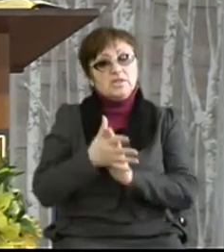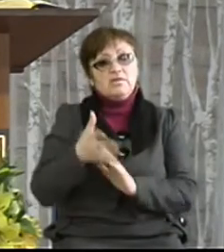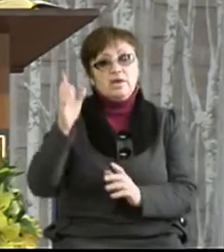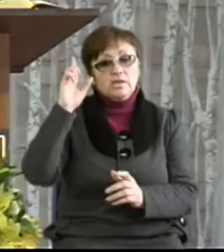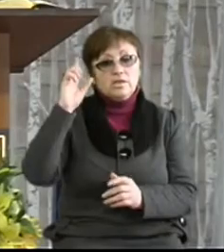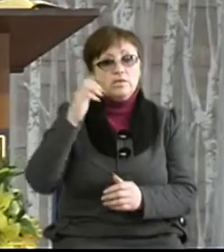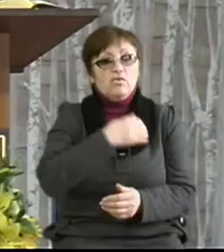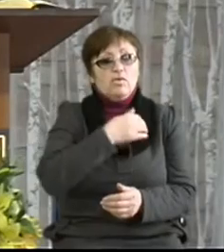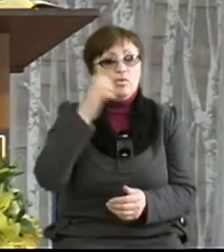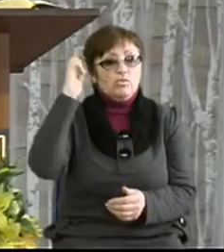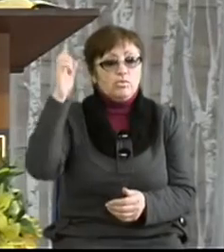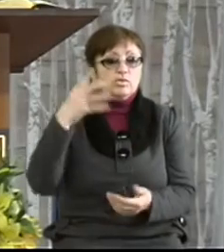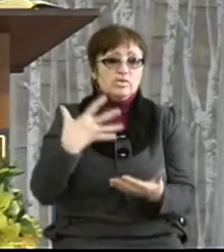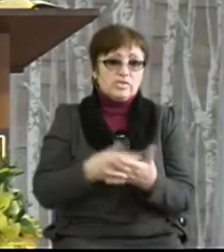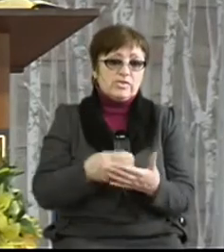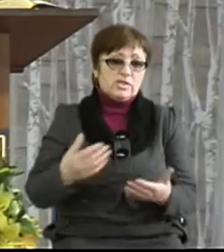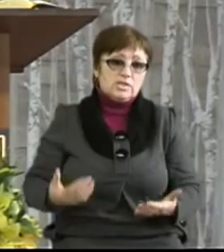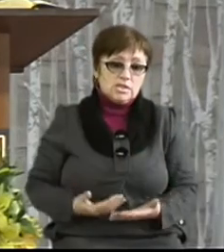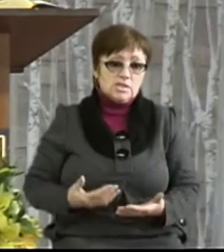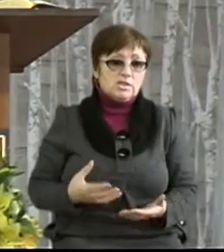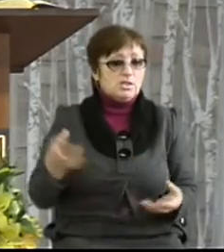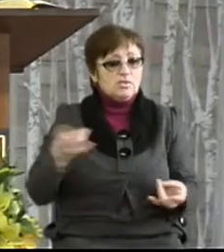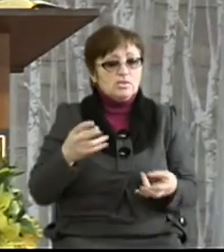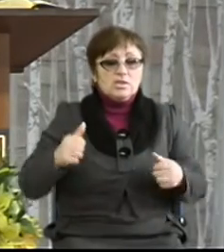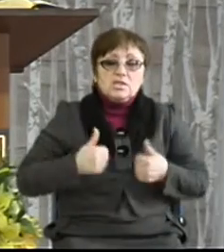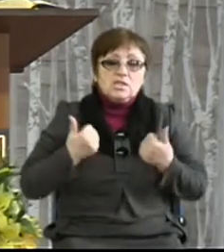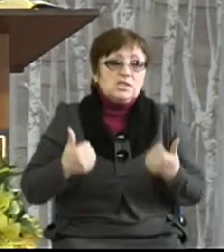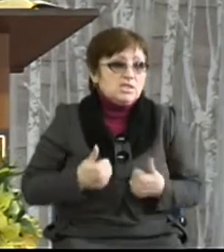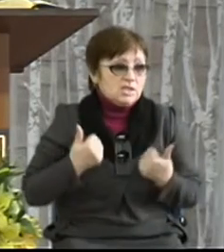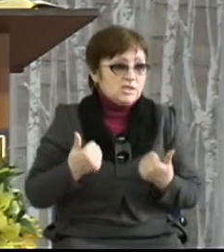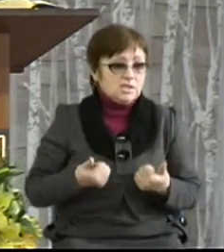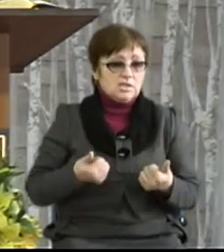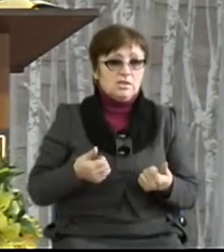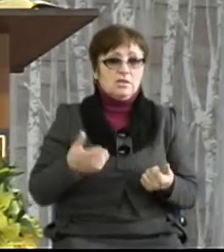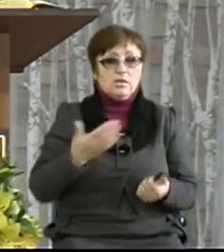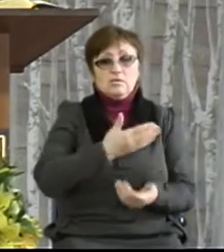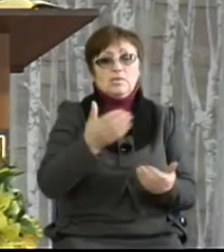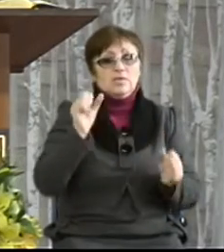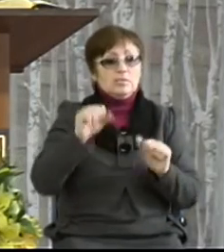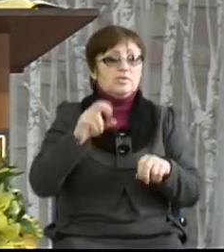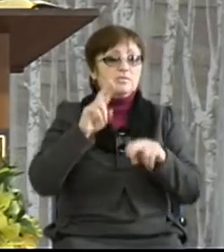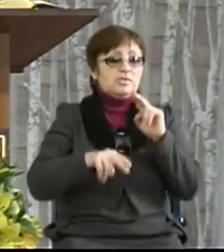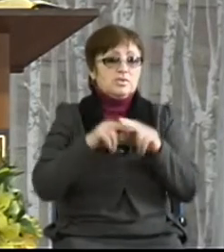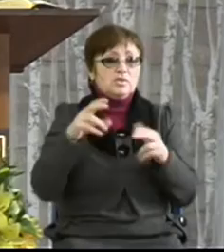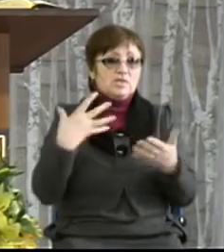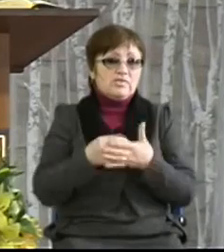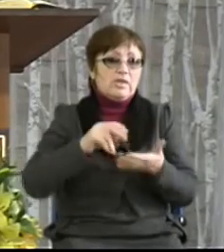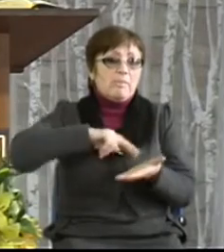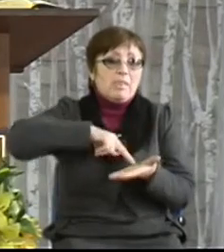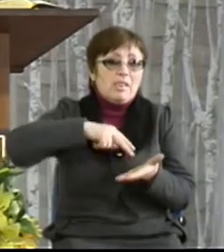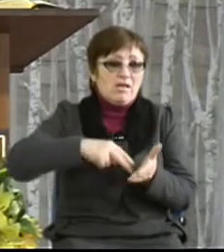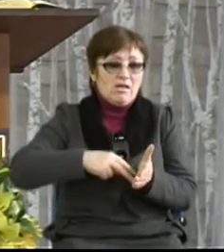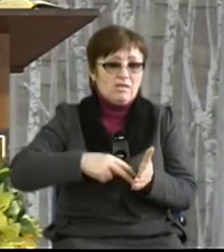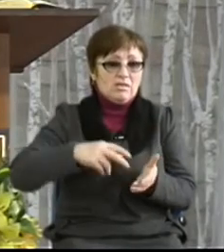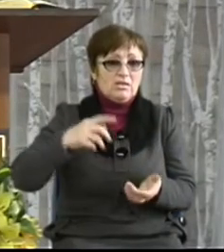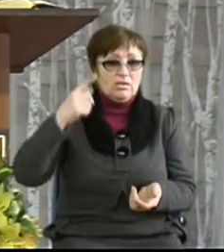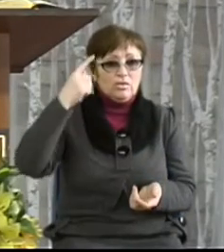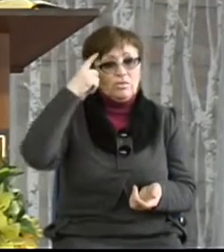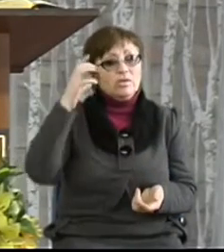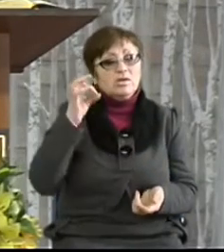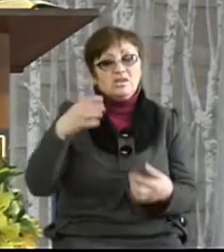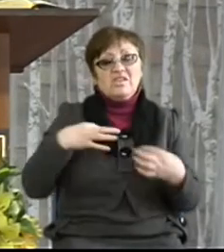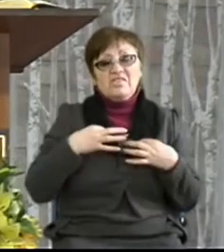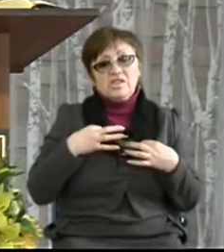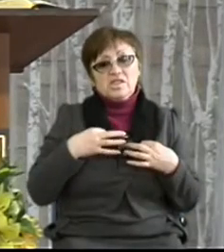Божию в своей жизни, то для этого необходимо прилагать усилия. Мы можем строить какие-то планы, мы можем думать о каких-то определенных